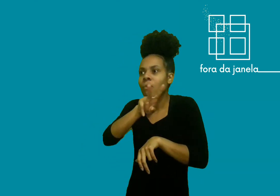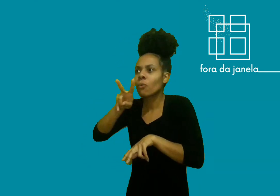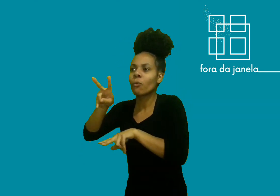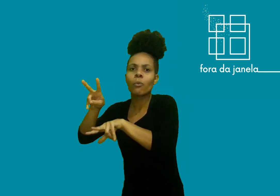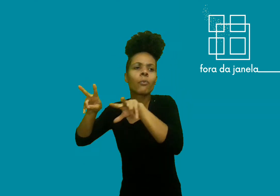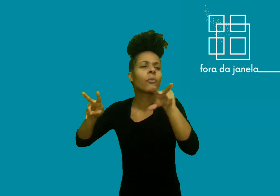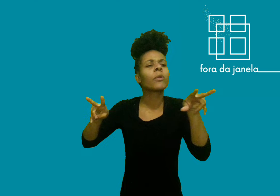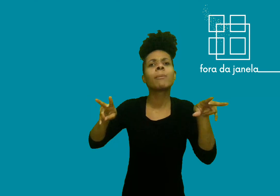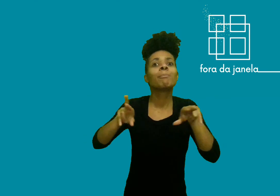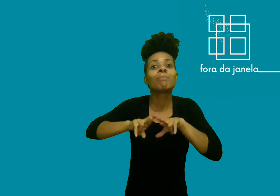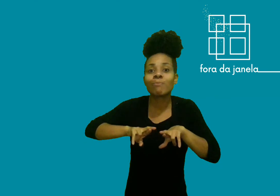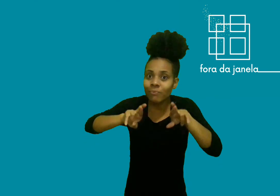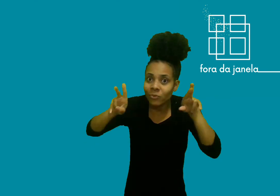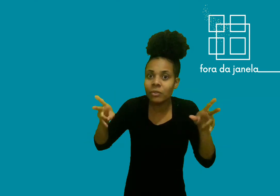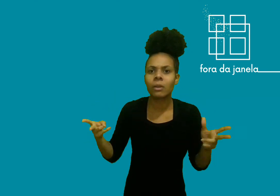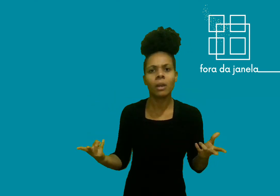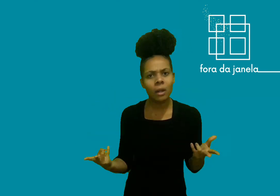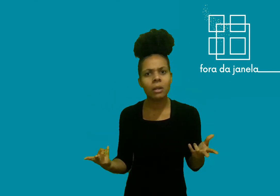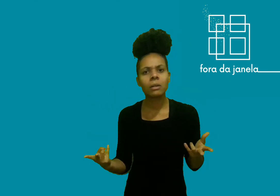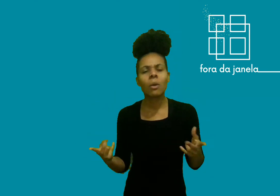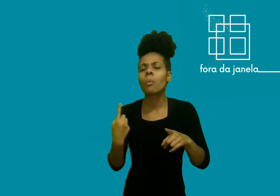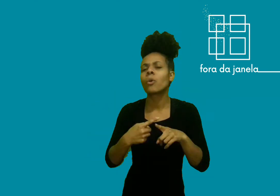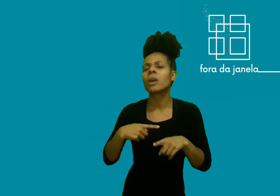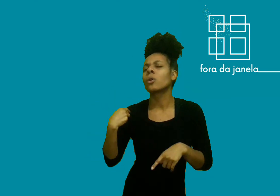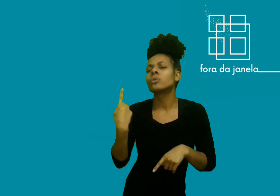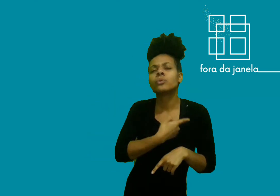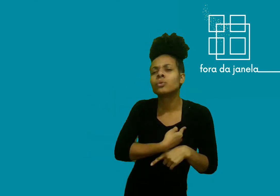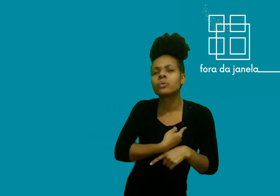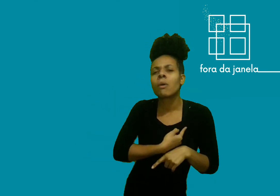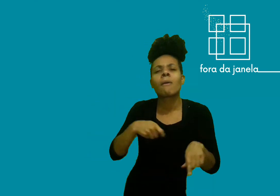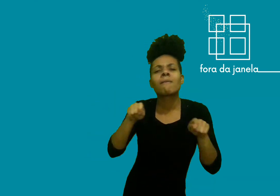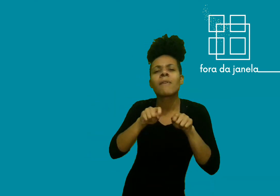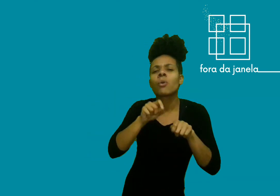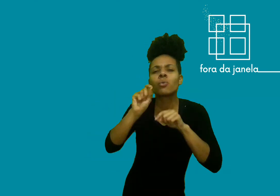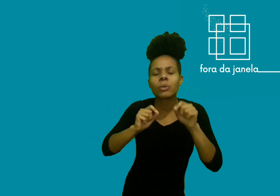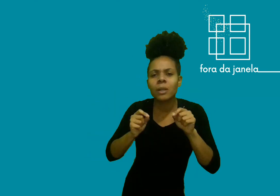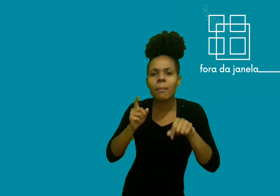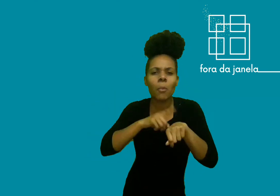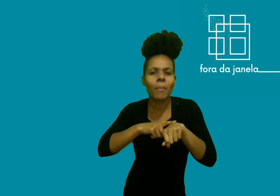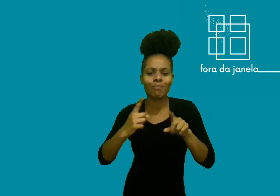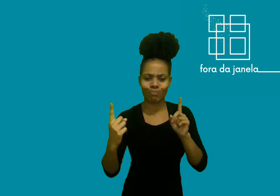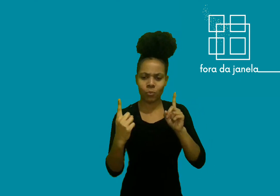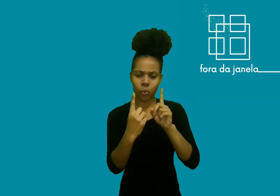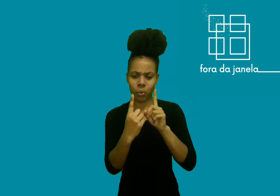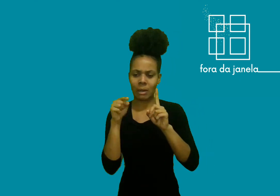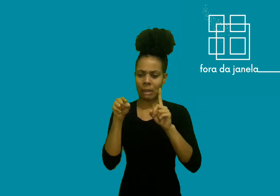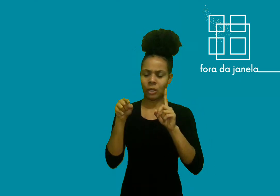independente, né, seja a pessoa com deficiência ou não, ou independente da deficiência que a pessoa tem, quando a gente